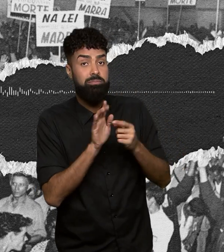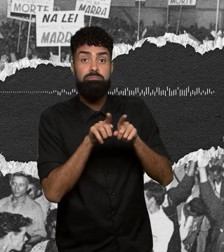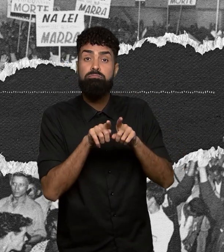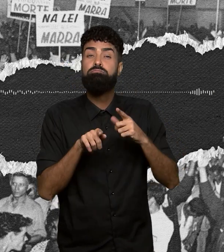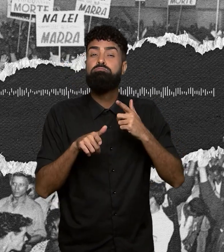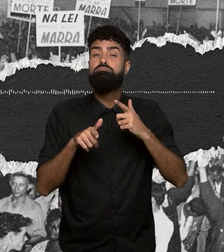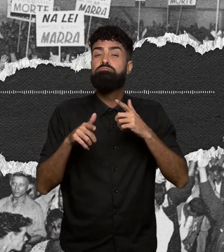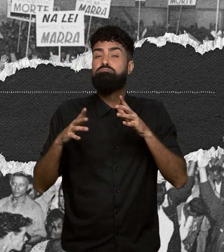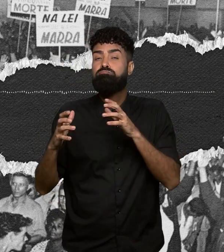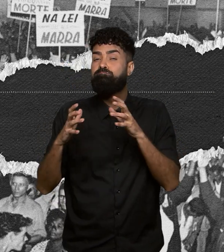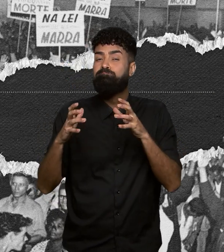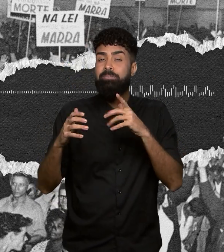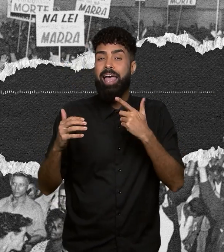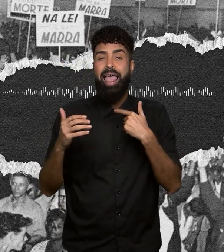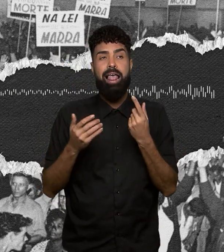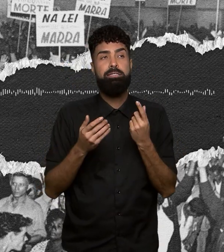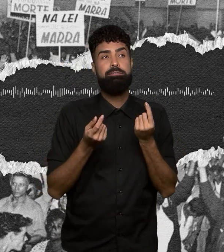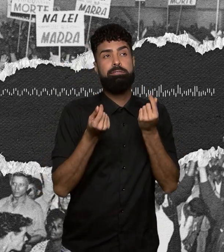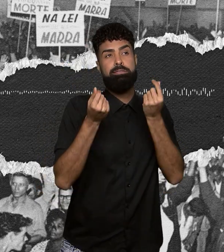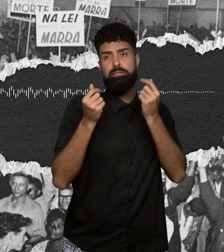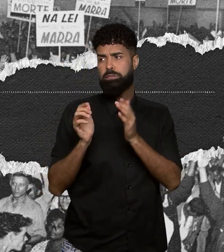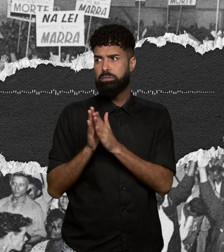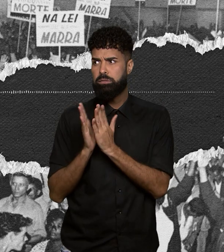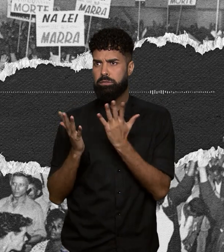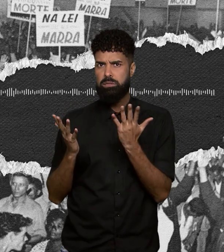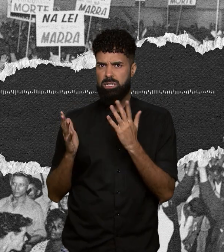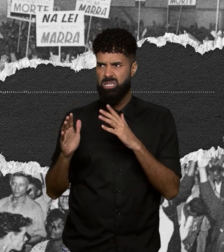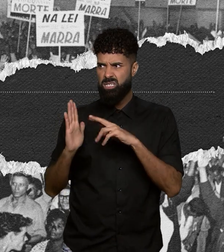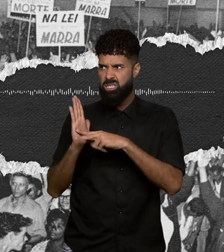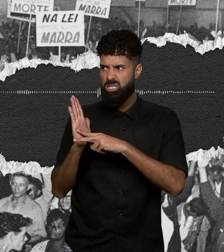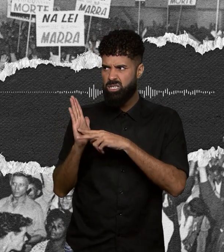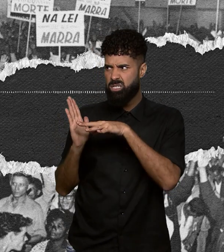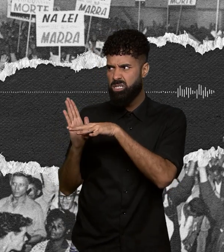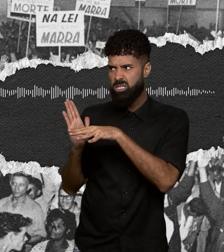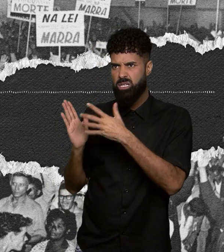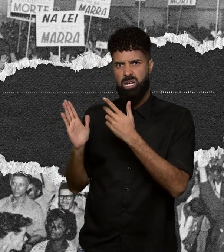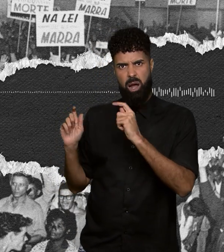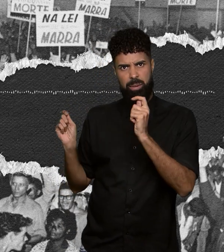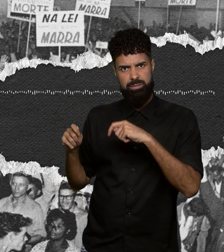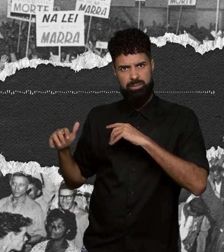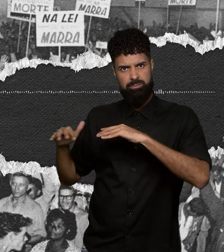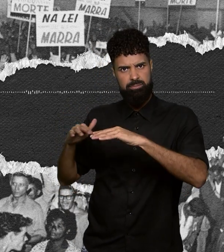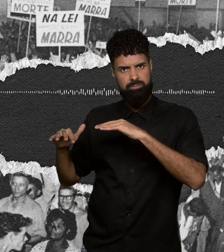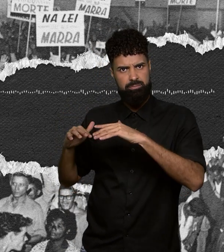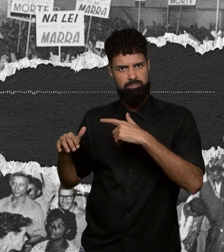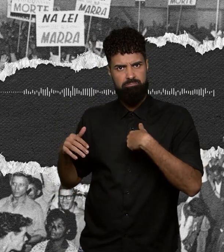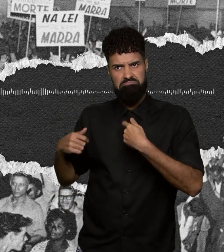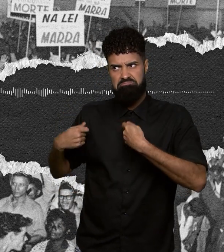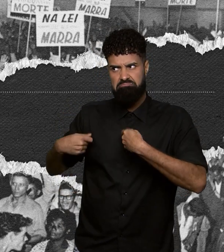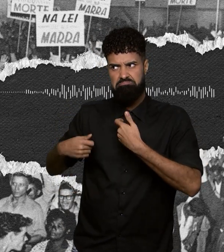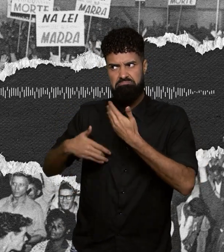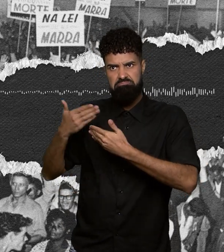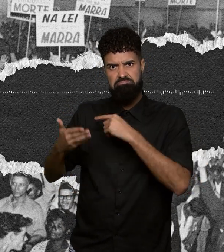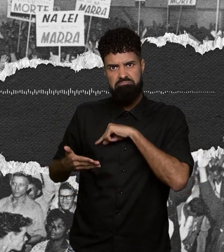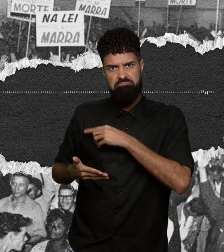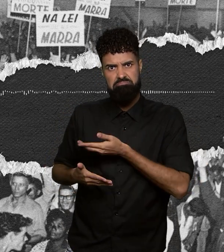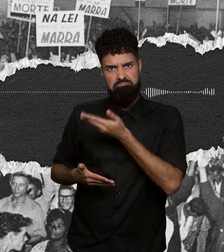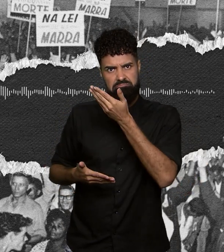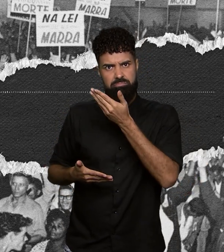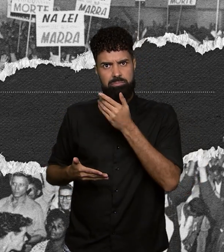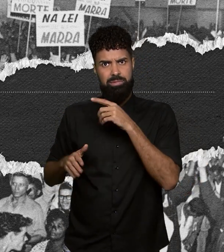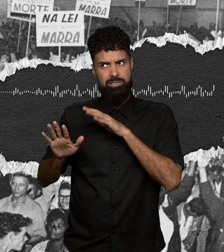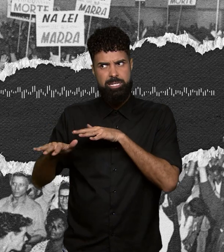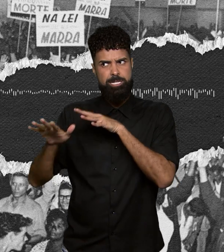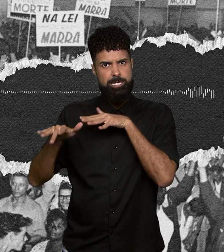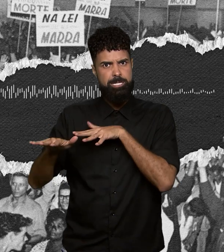do conflito de classe né que via né o movimento sindical e a capacidade de demanda de aumento salarial do movimento